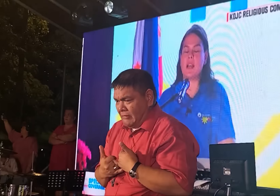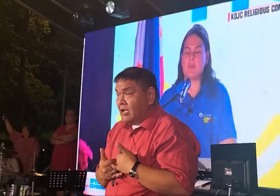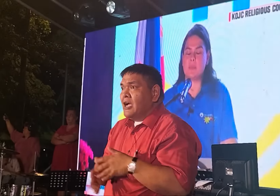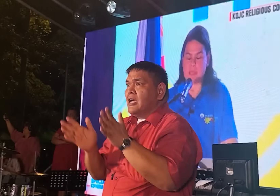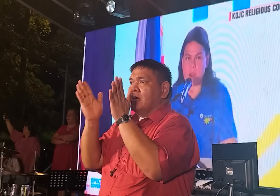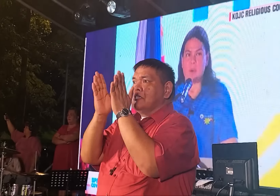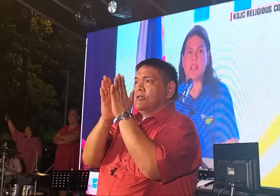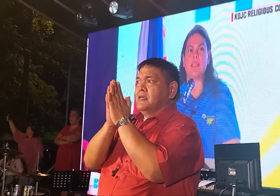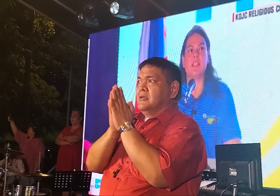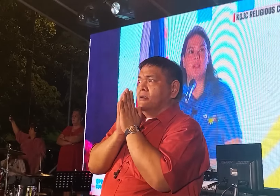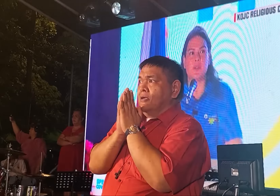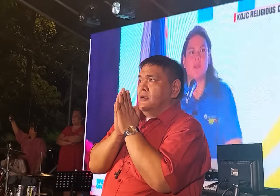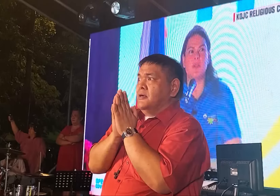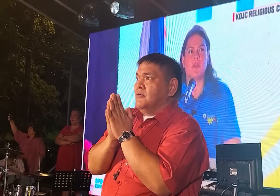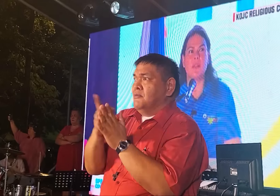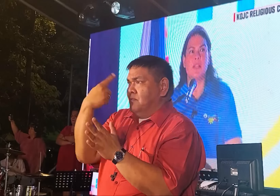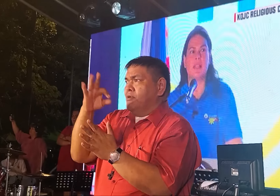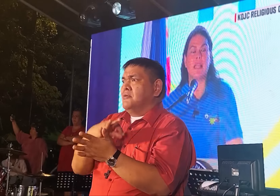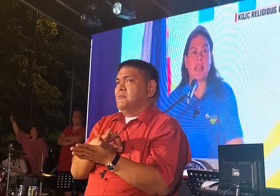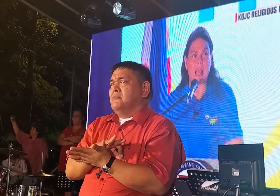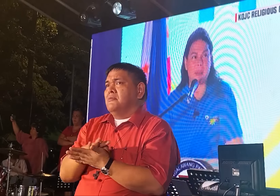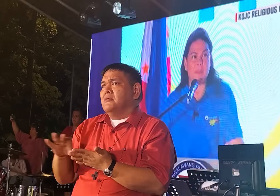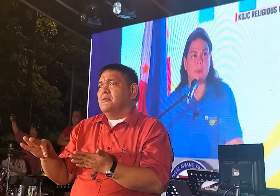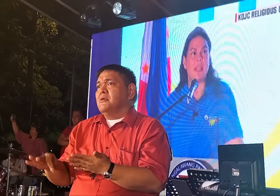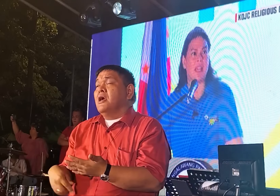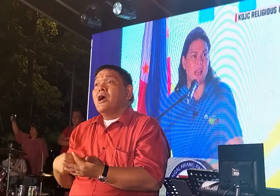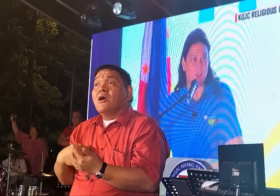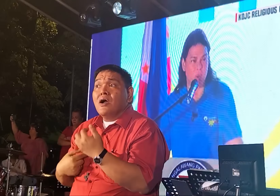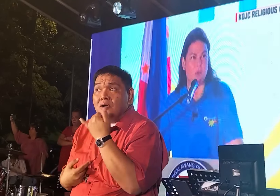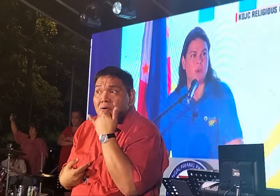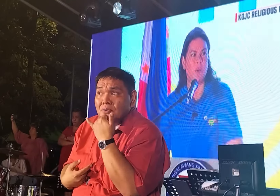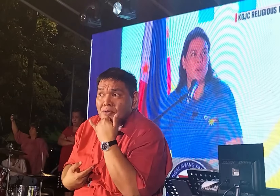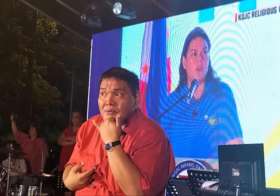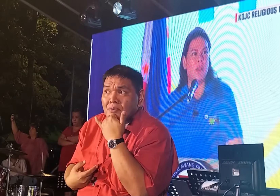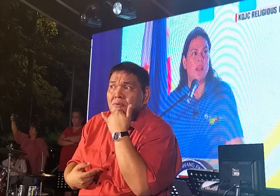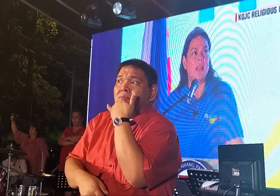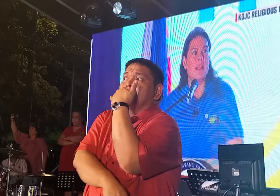hinihingi ko lang ang patawad ninyo na nagkamali ako.